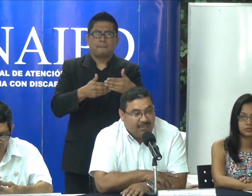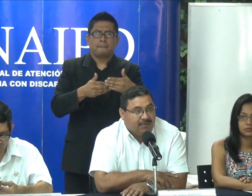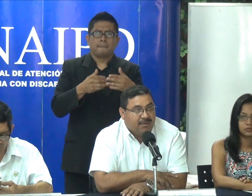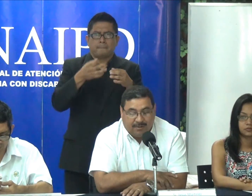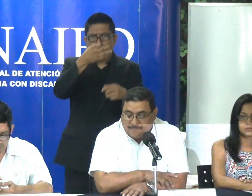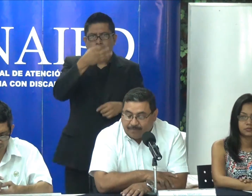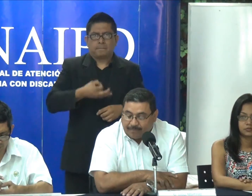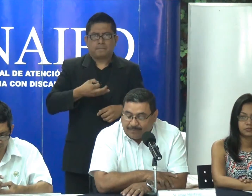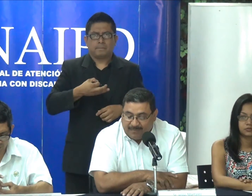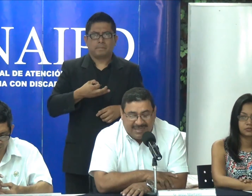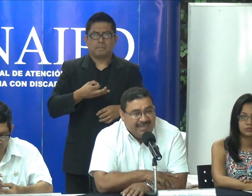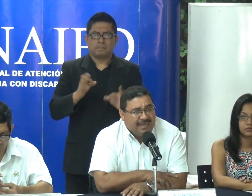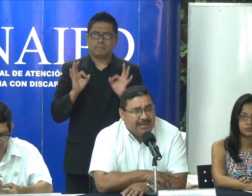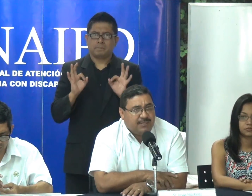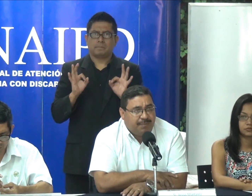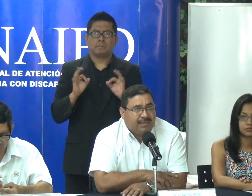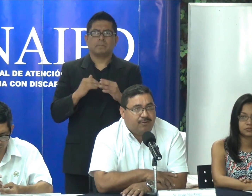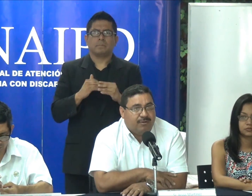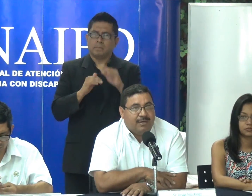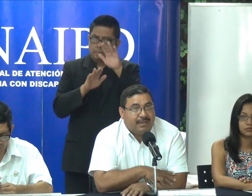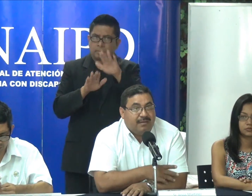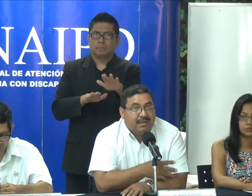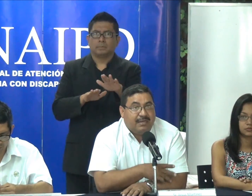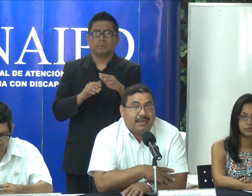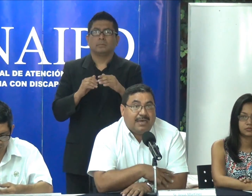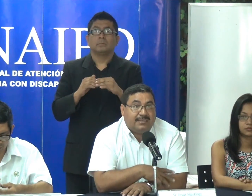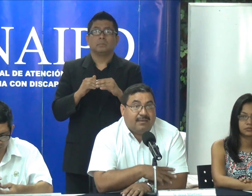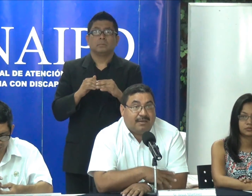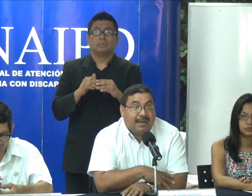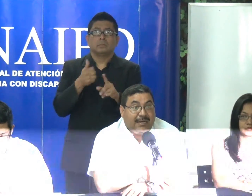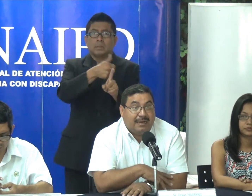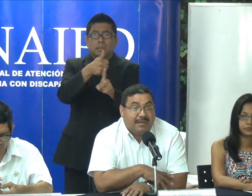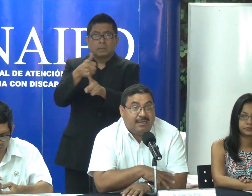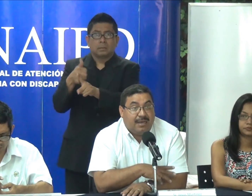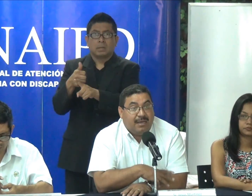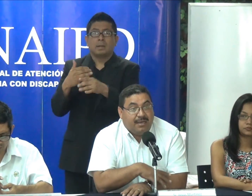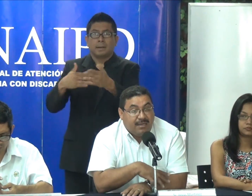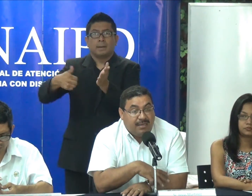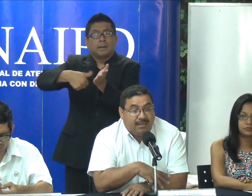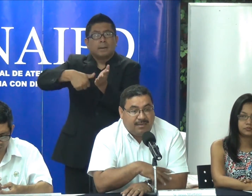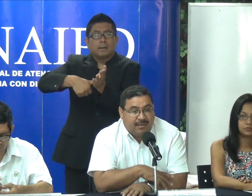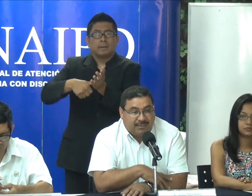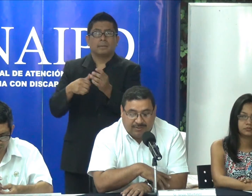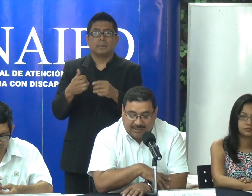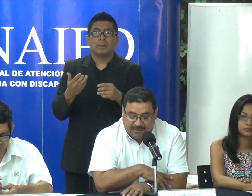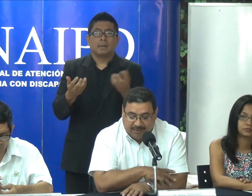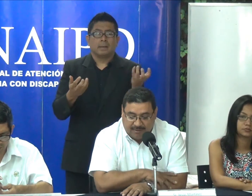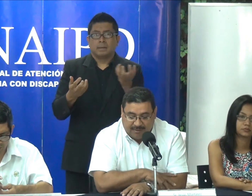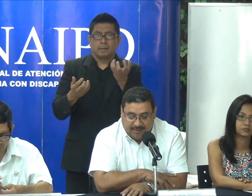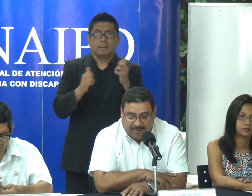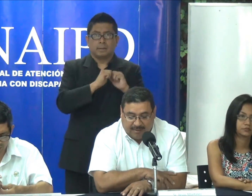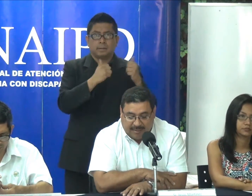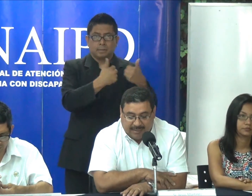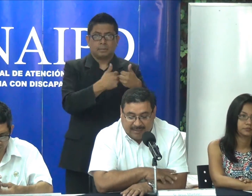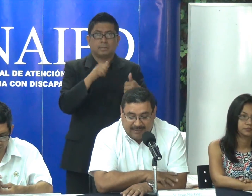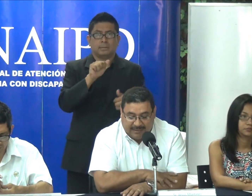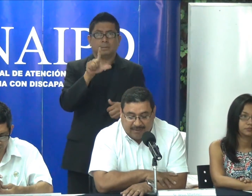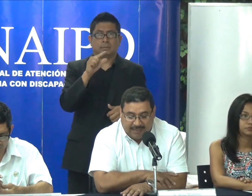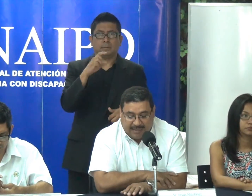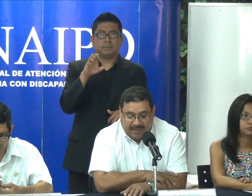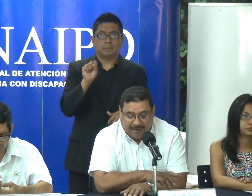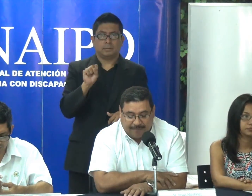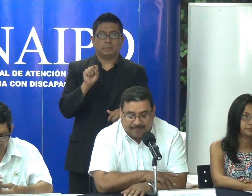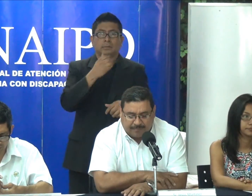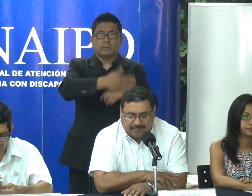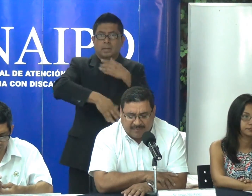sanos, dignos y de respeto que tienen que darse entre la alcaldía y la Asociación de